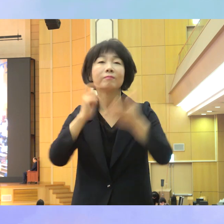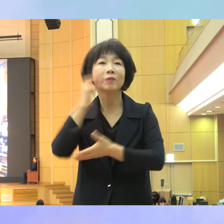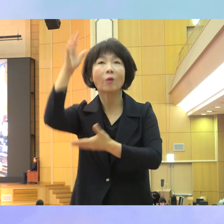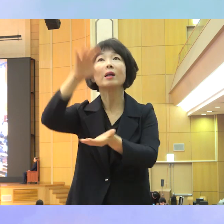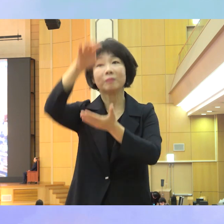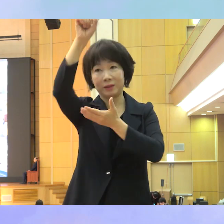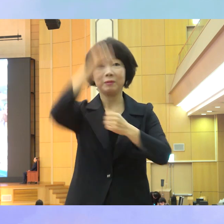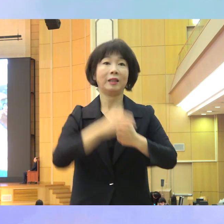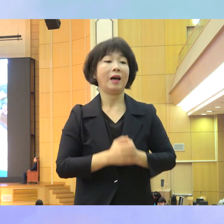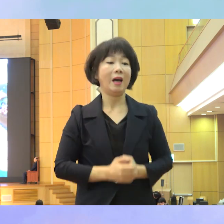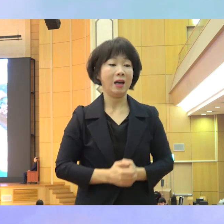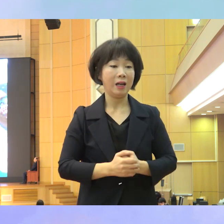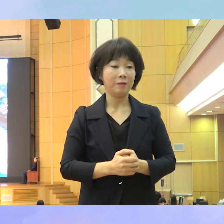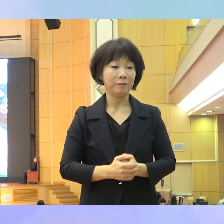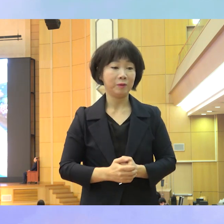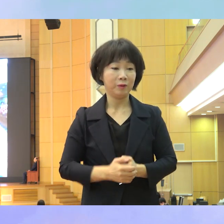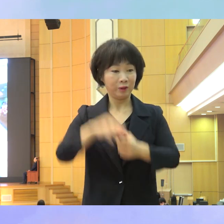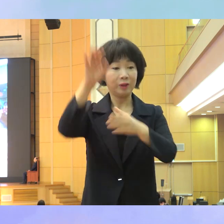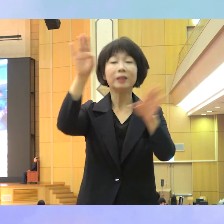문들아 머리 들어라,